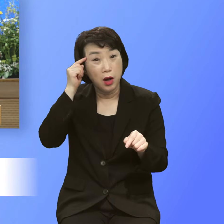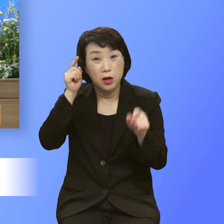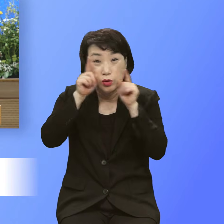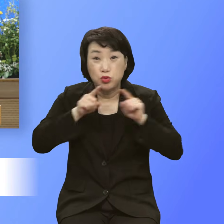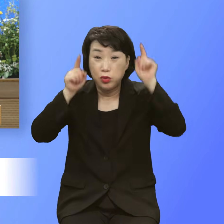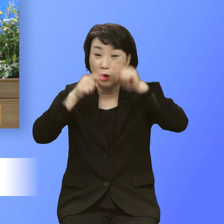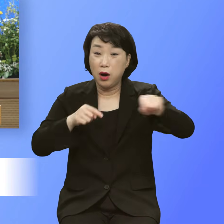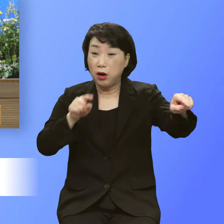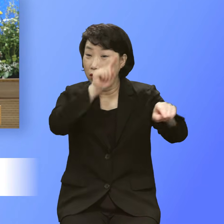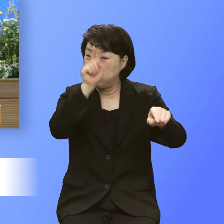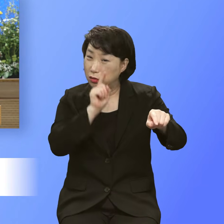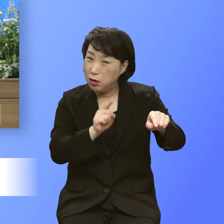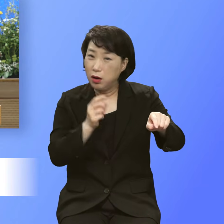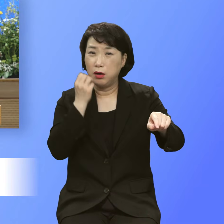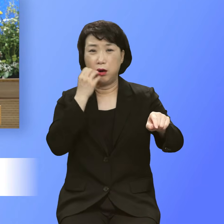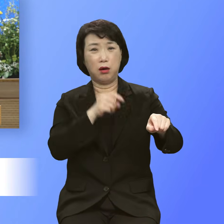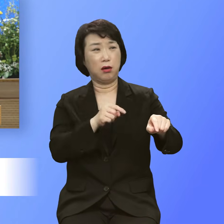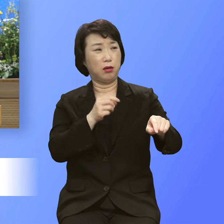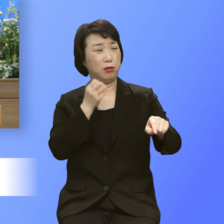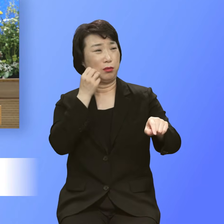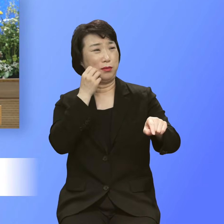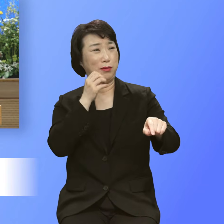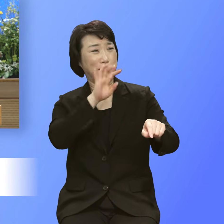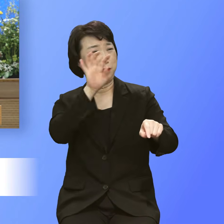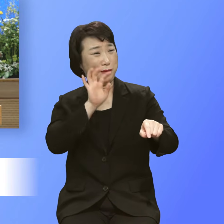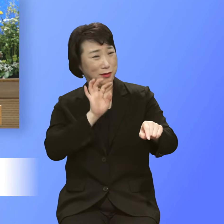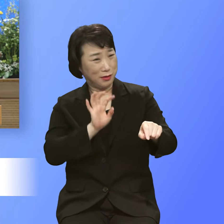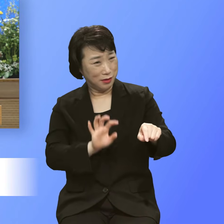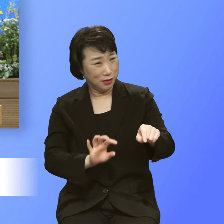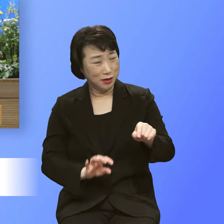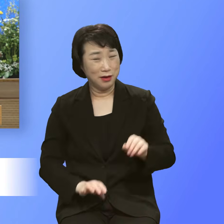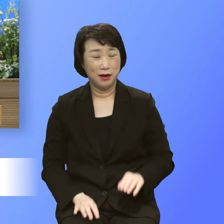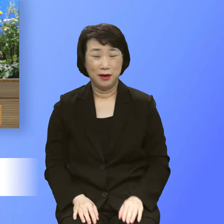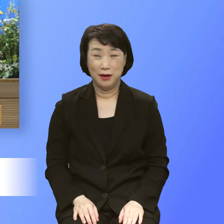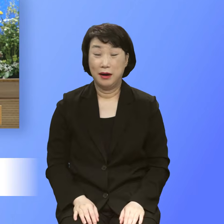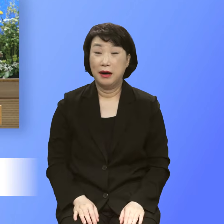지옥에 갔을까? 상상이 안 돼요.